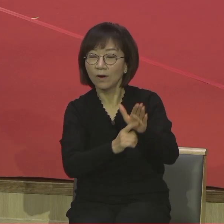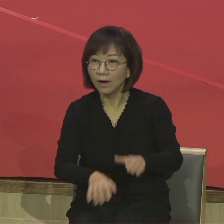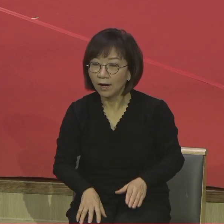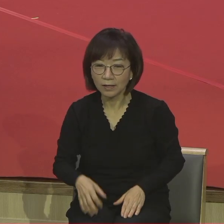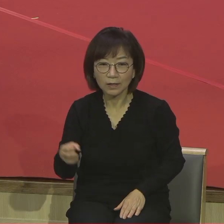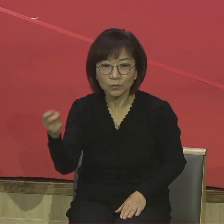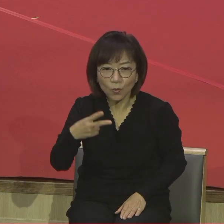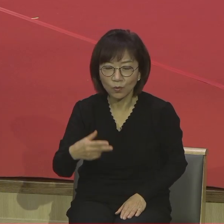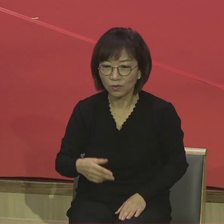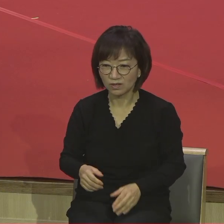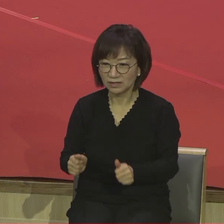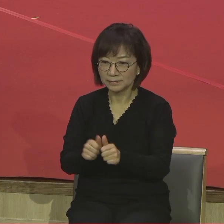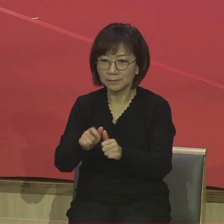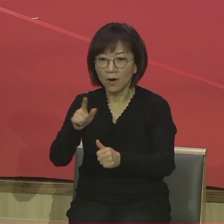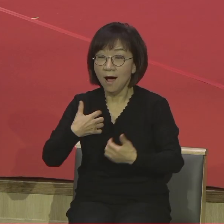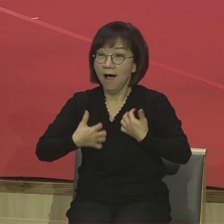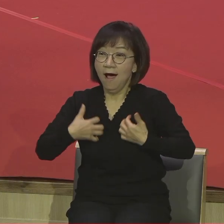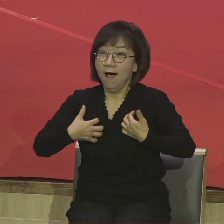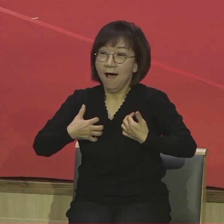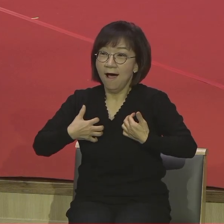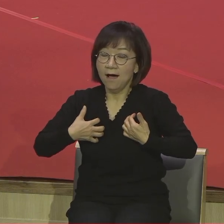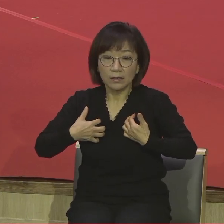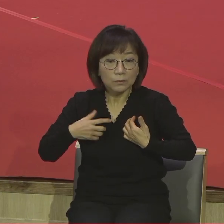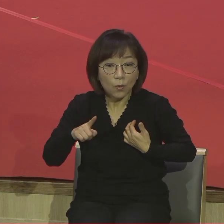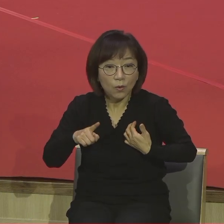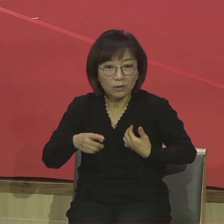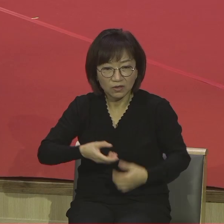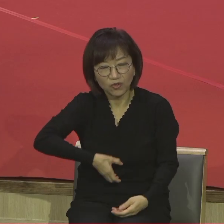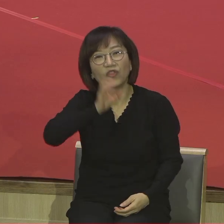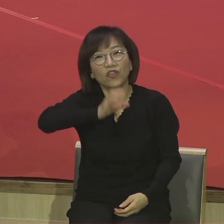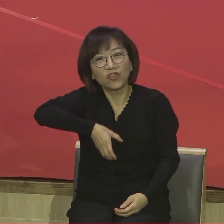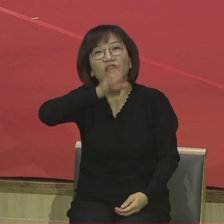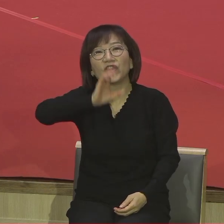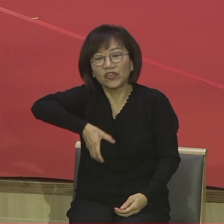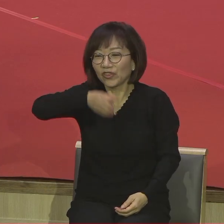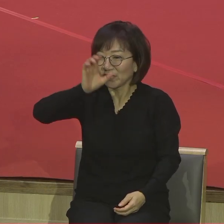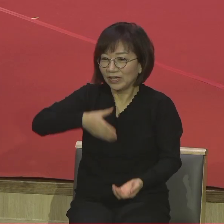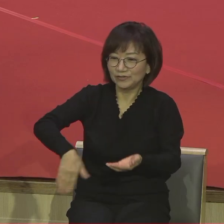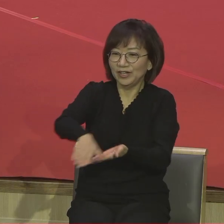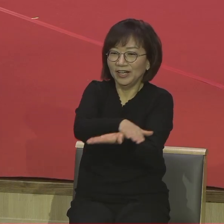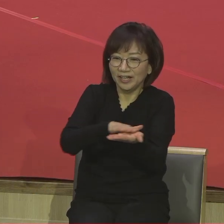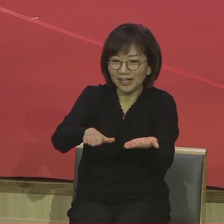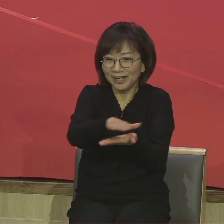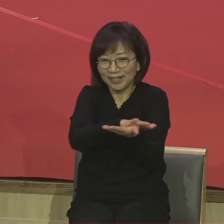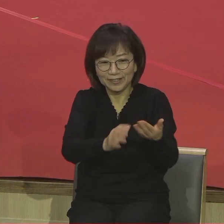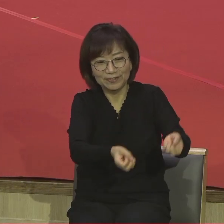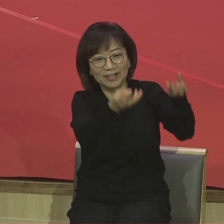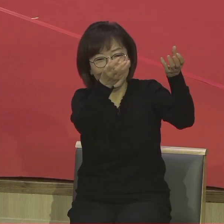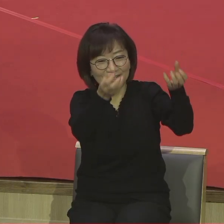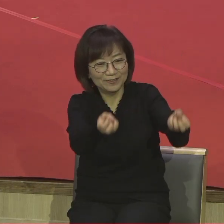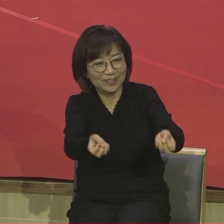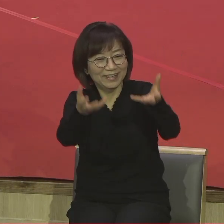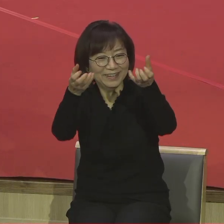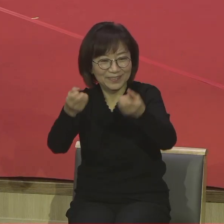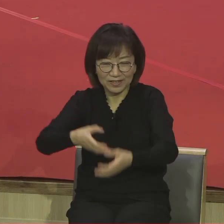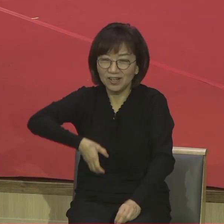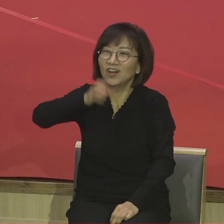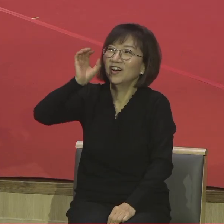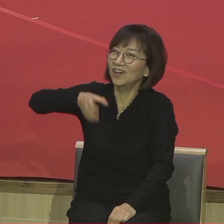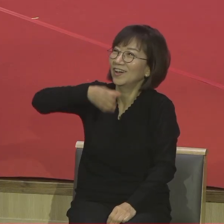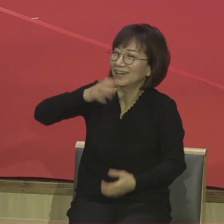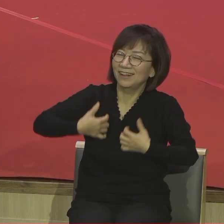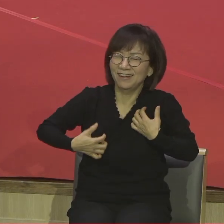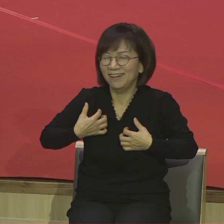드링킹 크리스마스 술을 그렇게 막 마시면서 축제한다고, 성탄절이라고 먹고